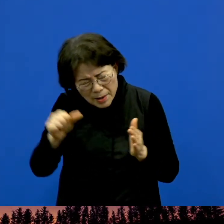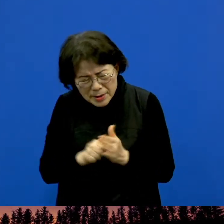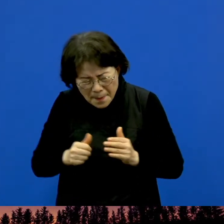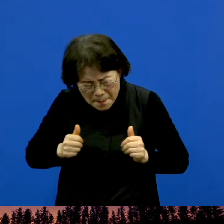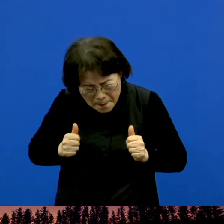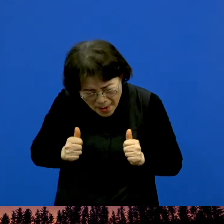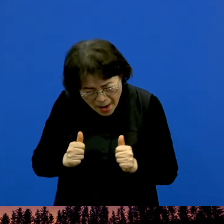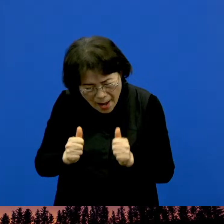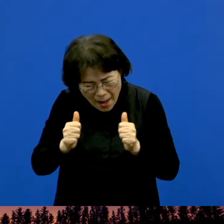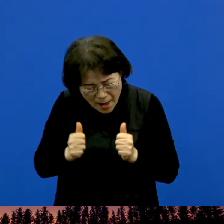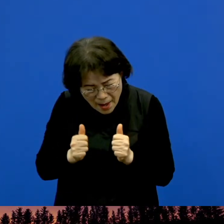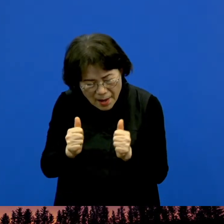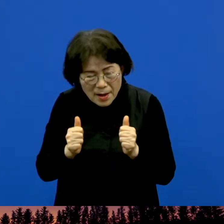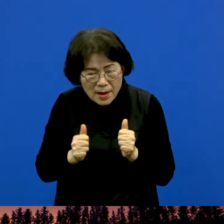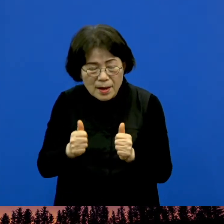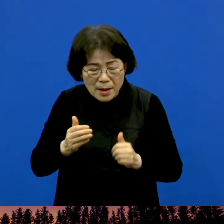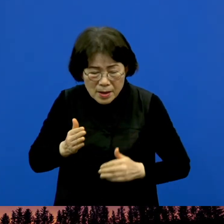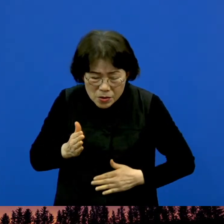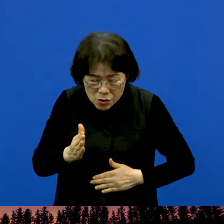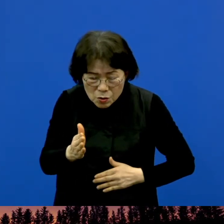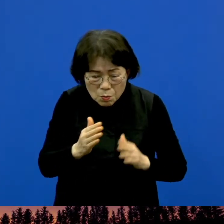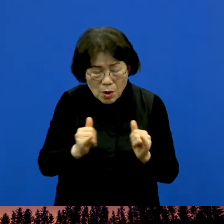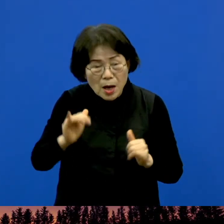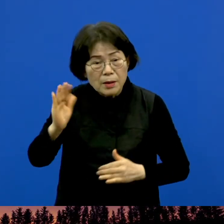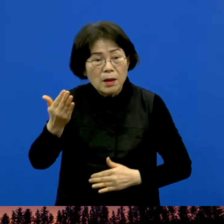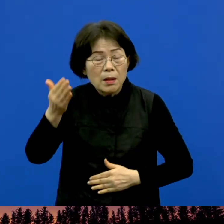되었는데 별로 의미가 없는 일이라면.